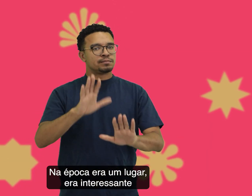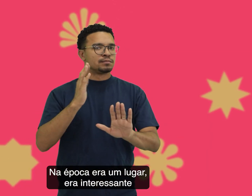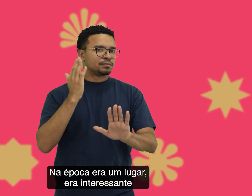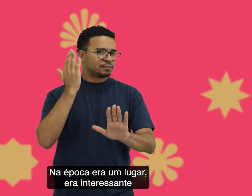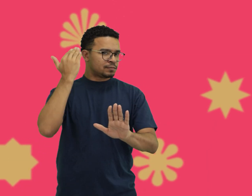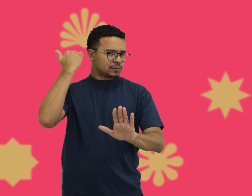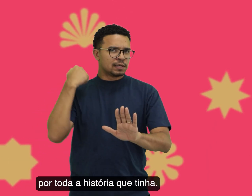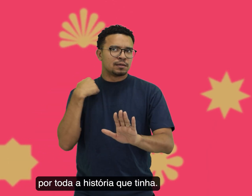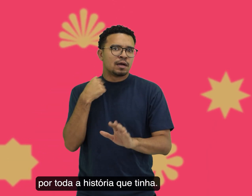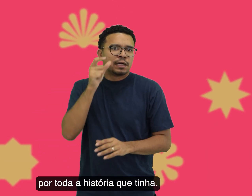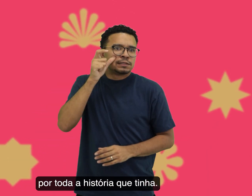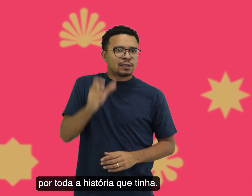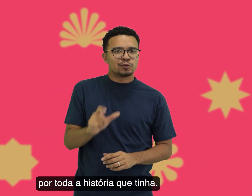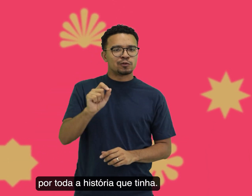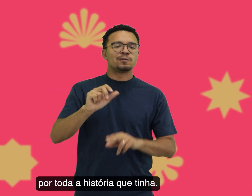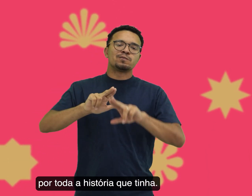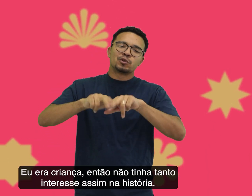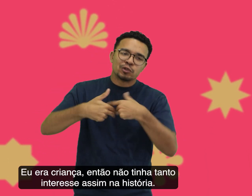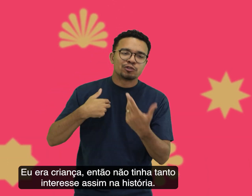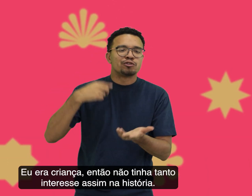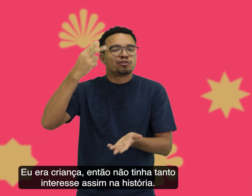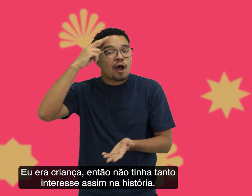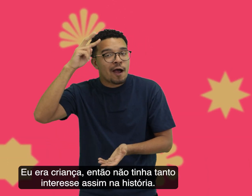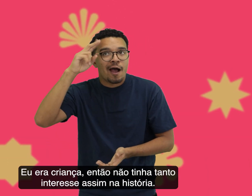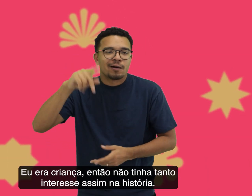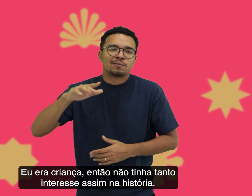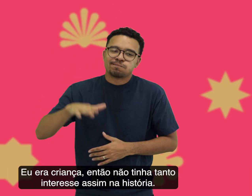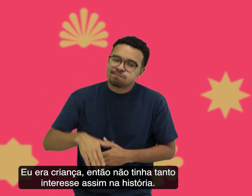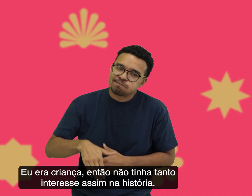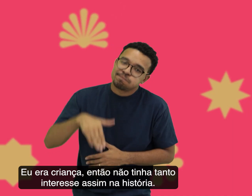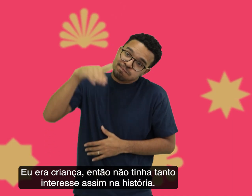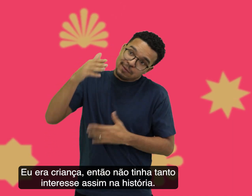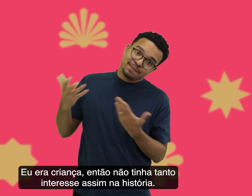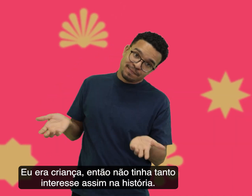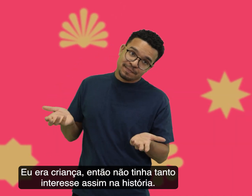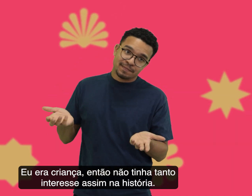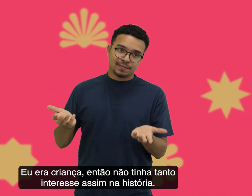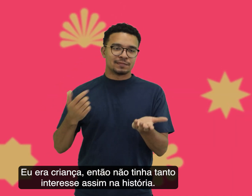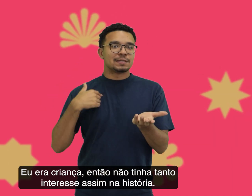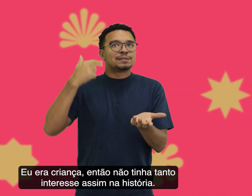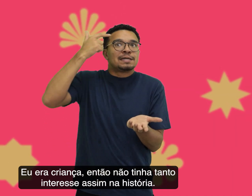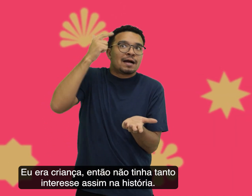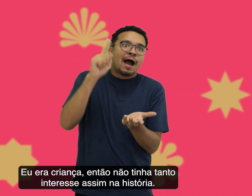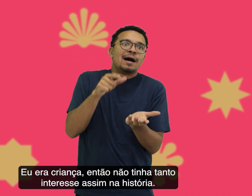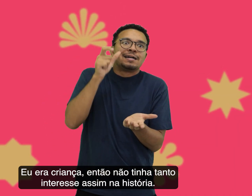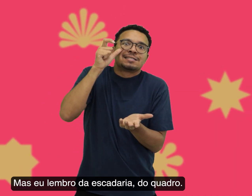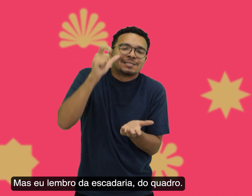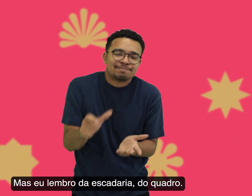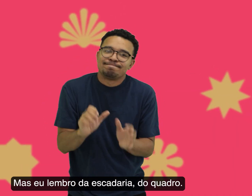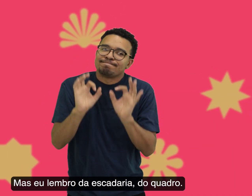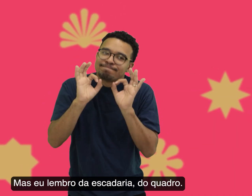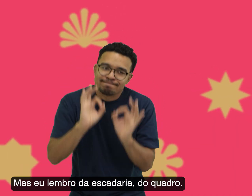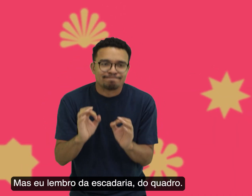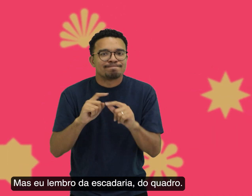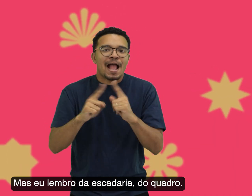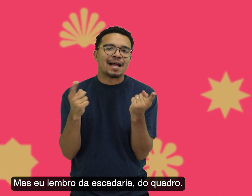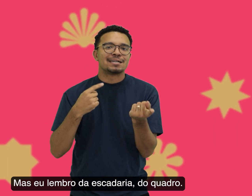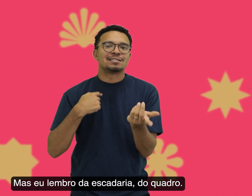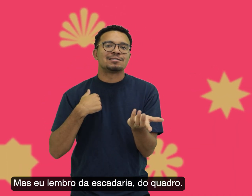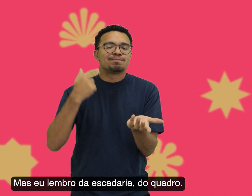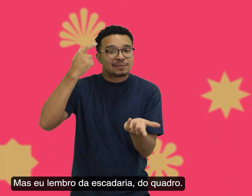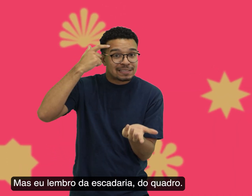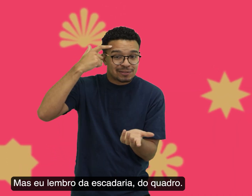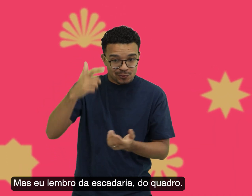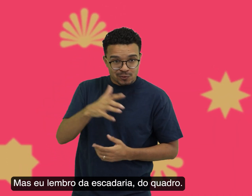lugar, era interessante, né, por toda a história que tinha, né, eu era criança, então não tinha tanto interesse assim, né, na história, mas eu